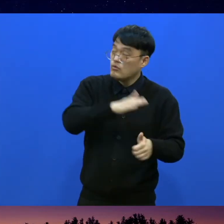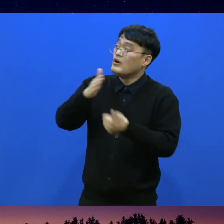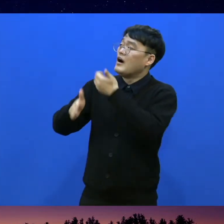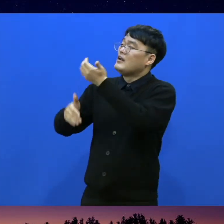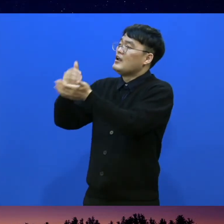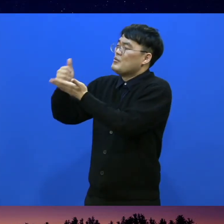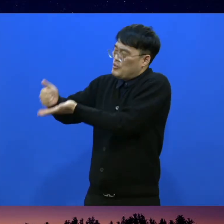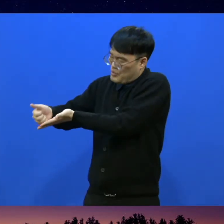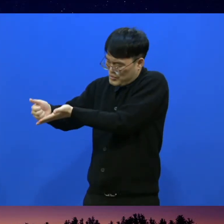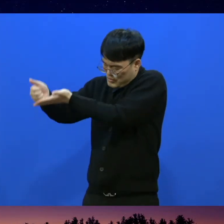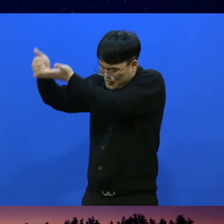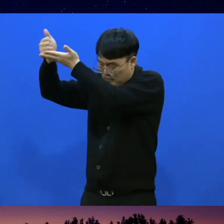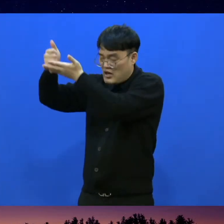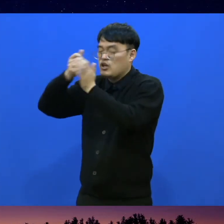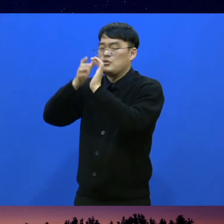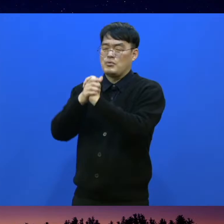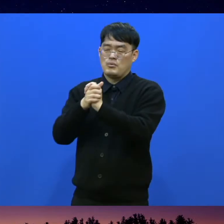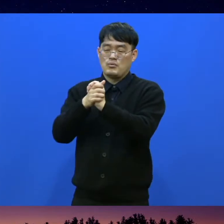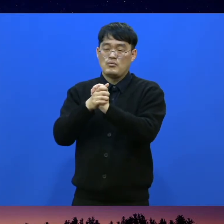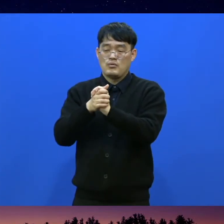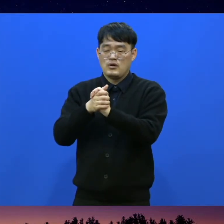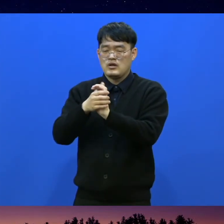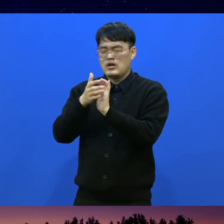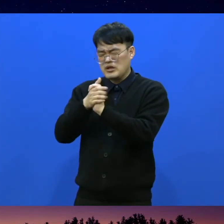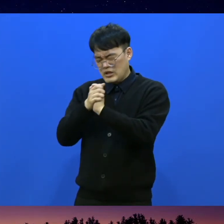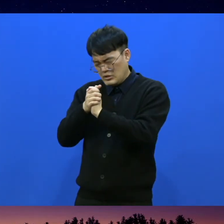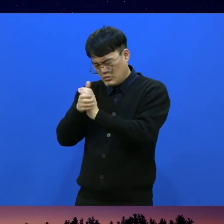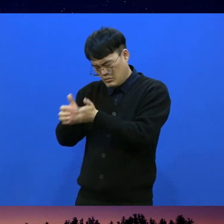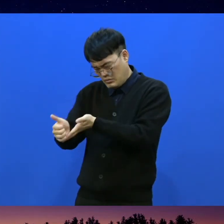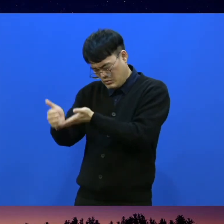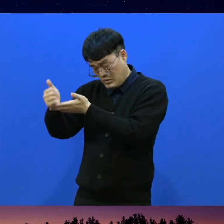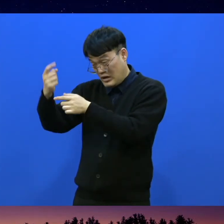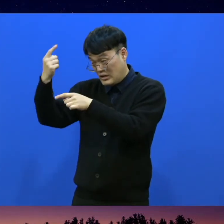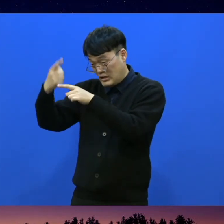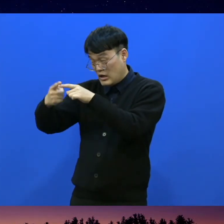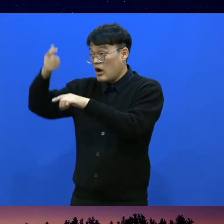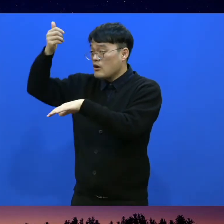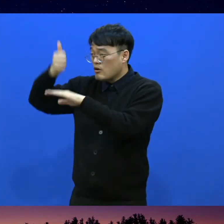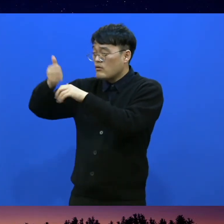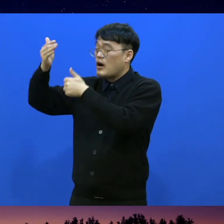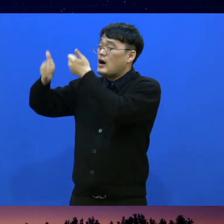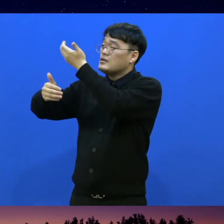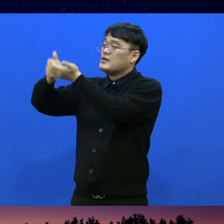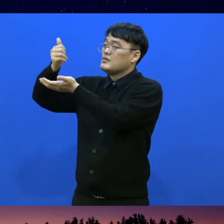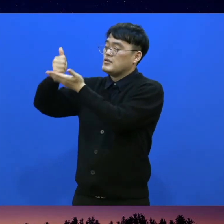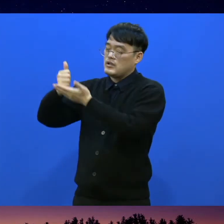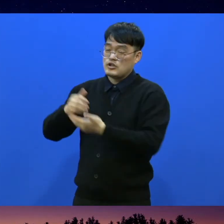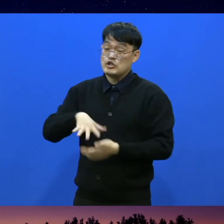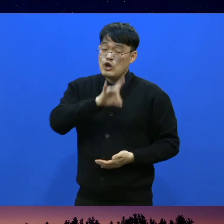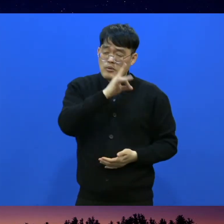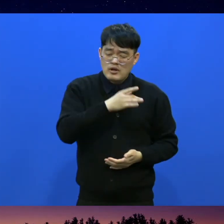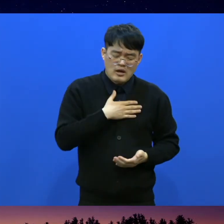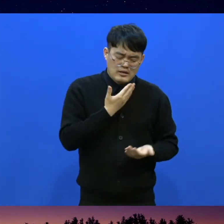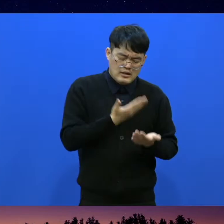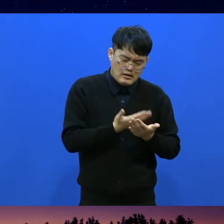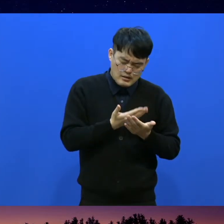된 방향입니다. 그래서 기도를 하다가 결국은 하나님이 무엇을 원하는지 쪽으로 돌아가야